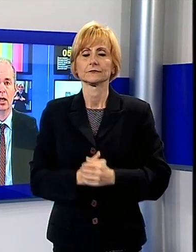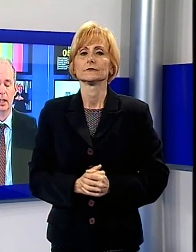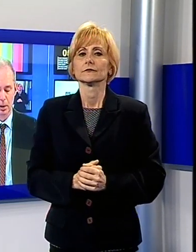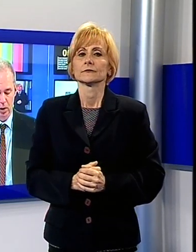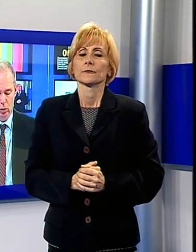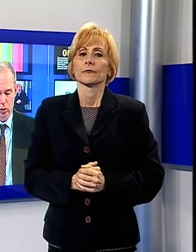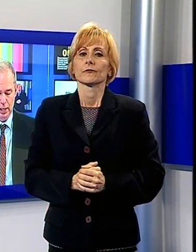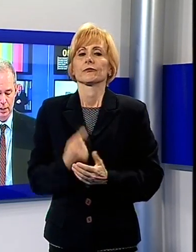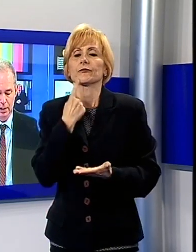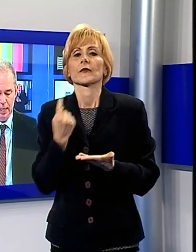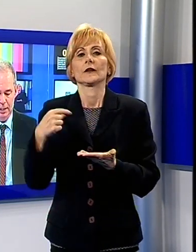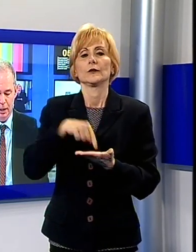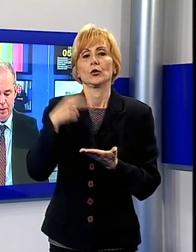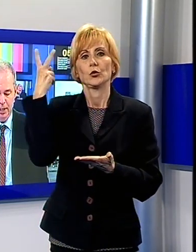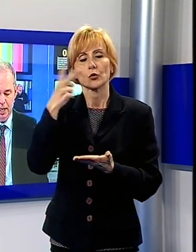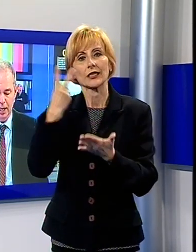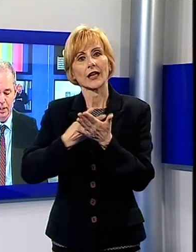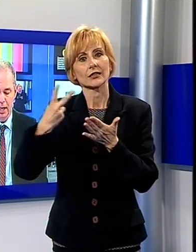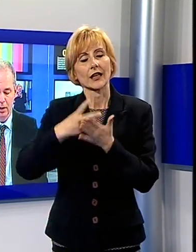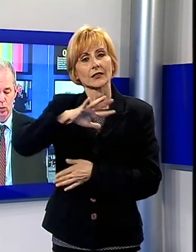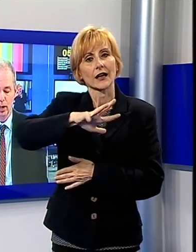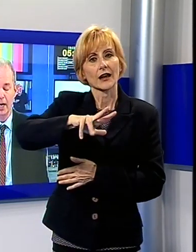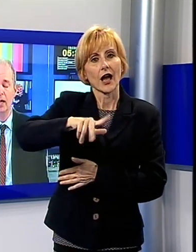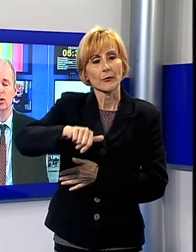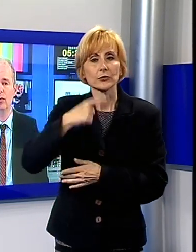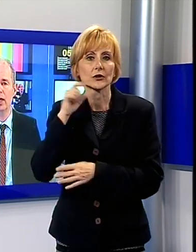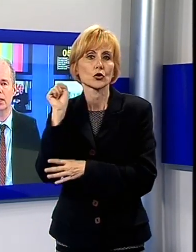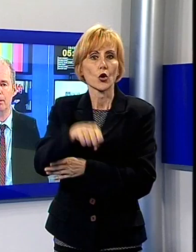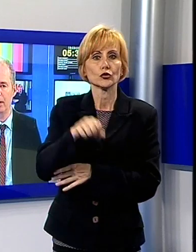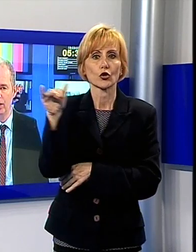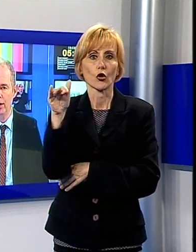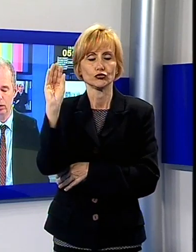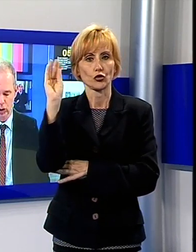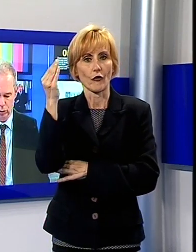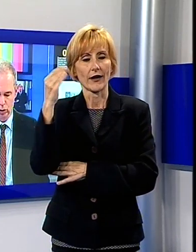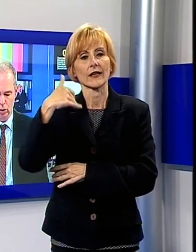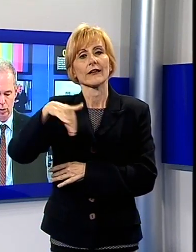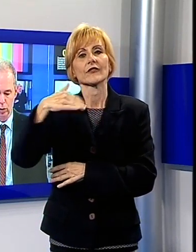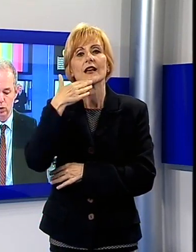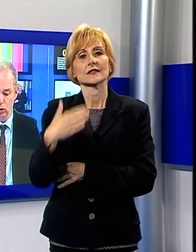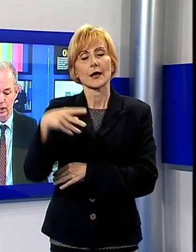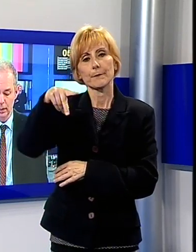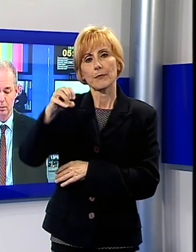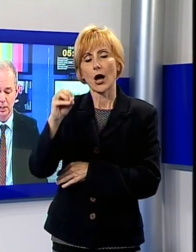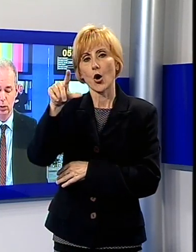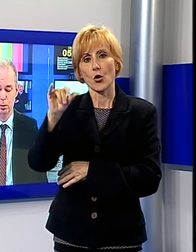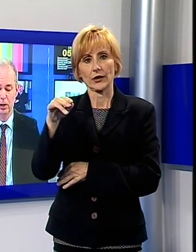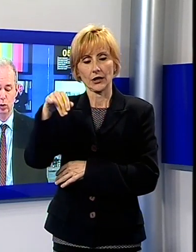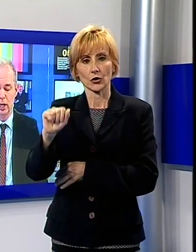Andiamo a Lucca, tentata rapina ai danni di un ragazzo in via San Paolino, in centro storico. Il giovane sarebbe stato spintonato in